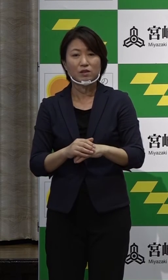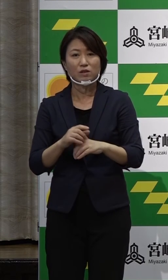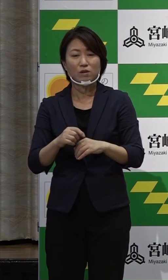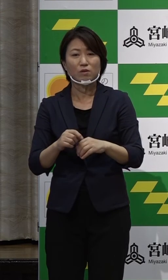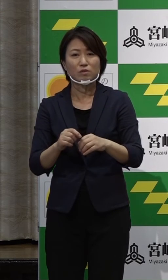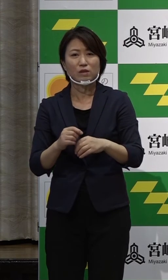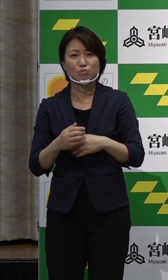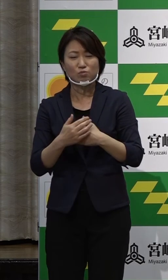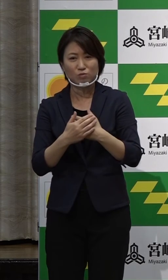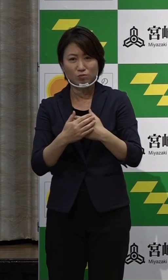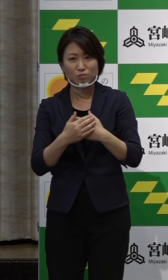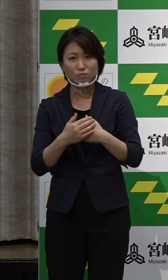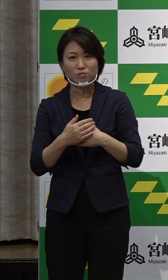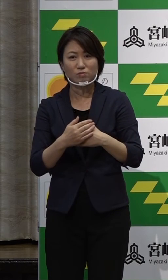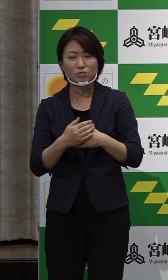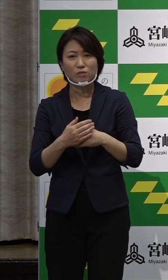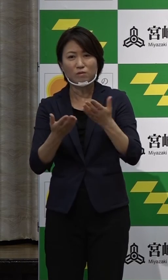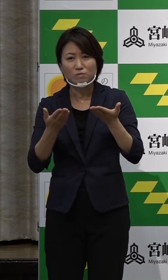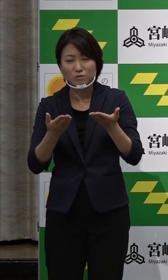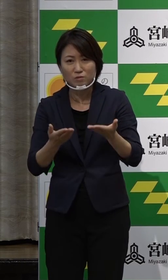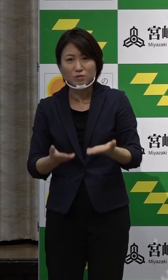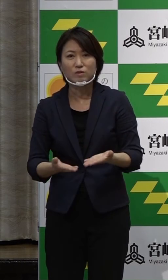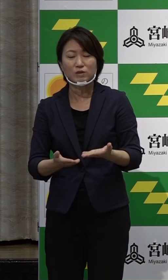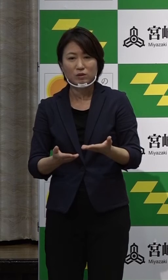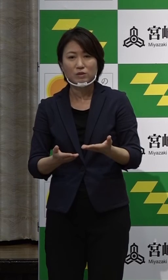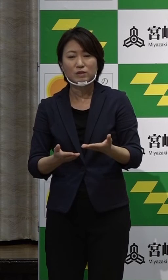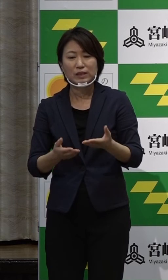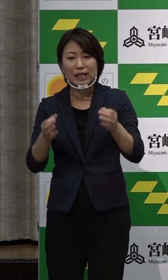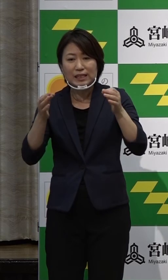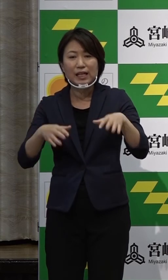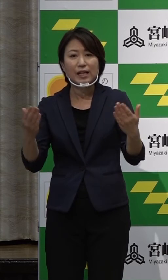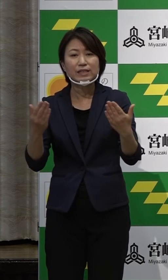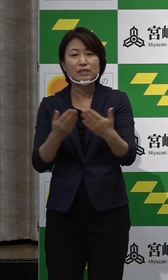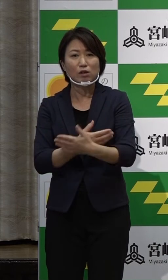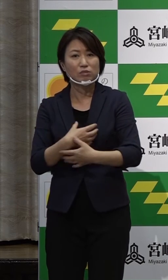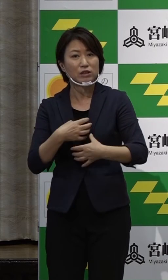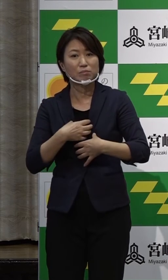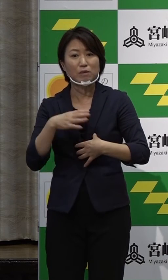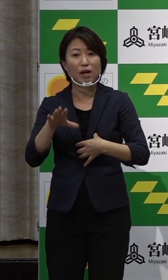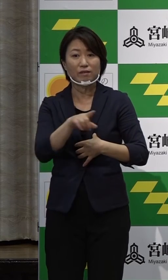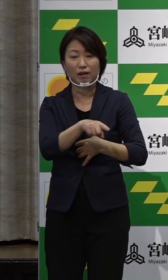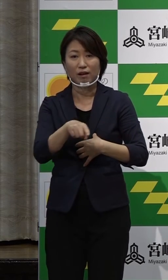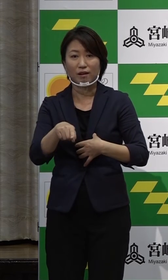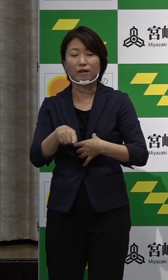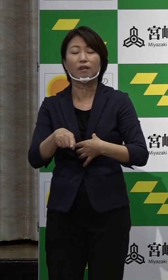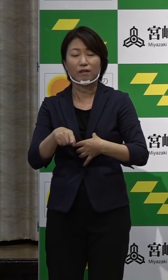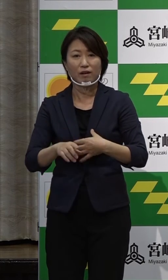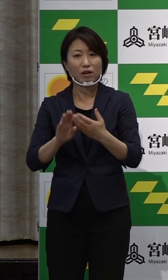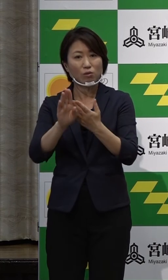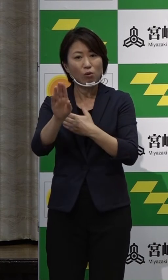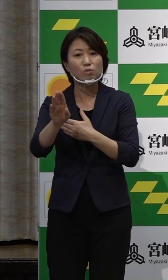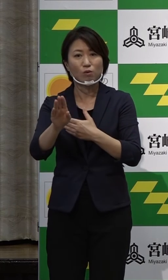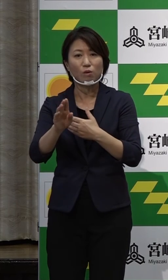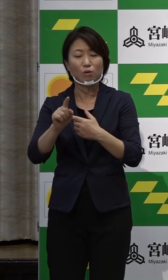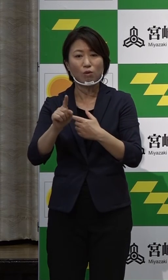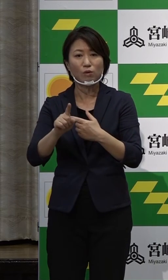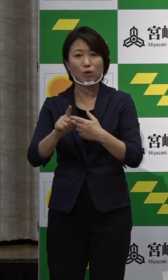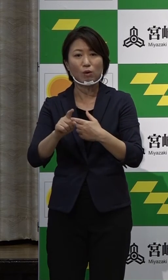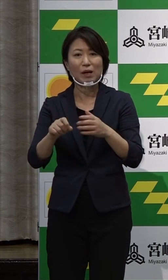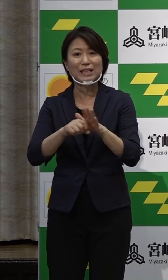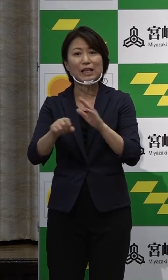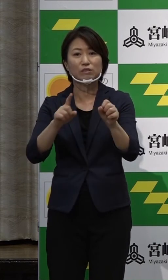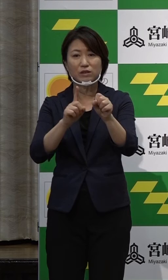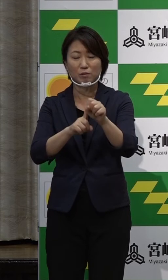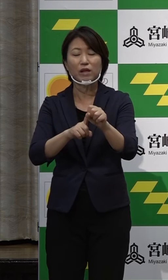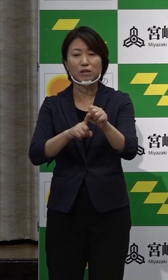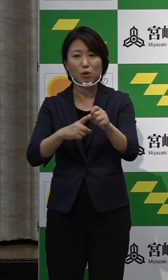重大な被害なり事故につながりかねない今回の事案でありますので、この教訓を今後に生かしていくこと、